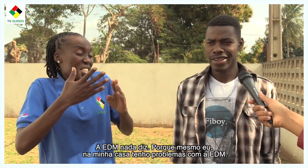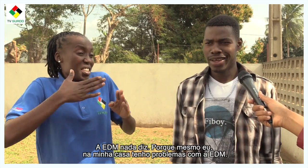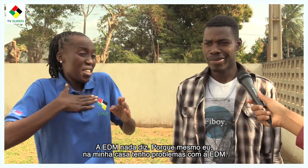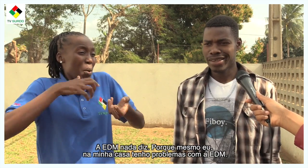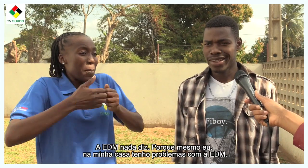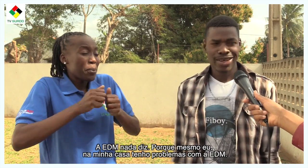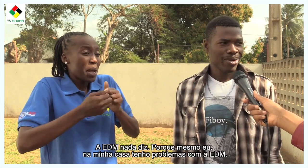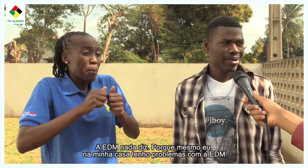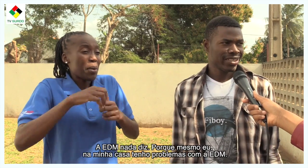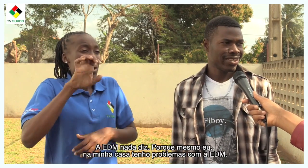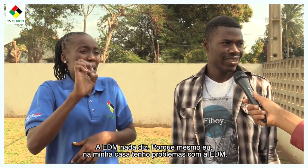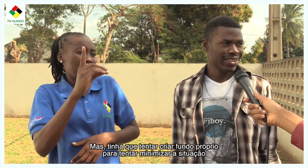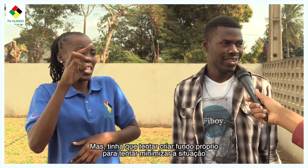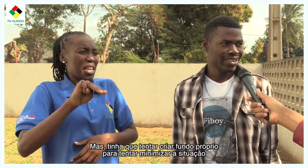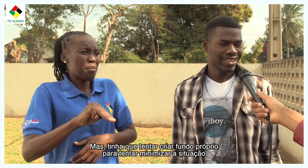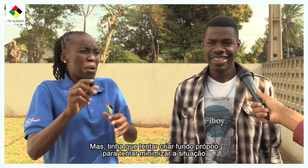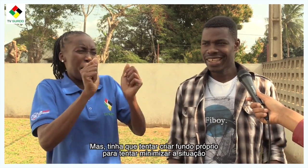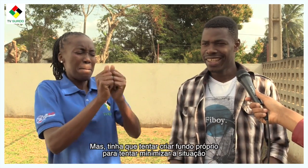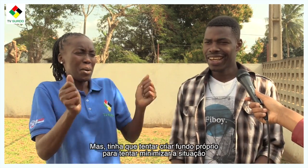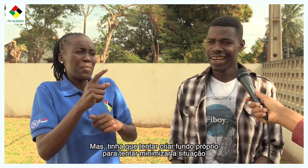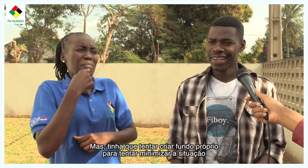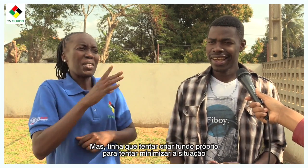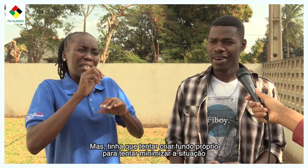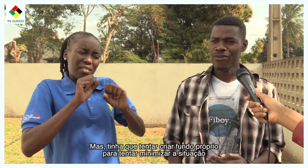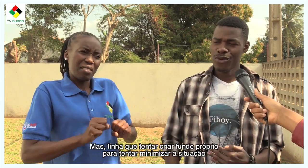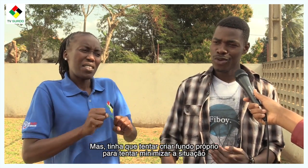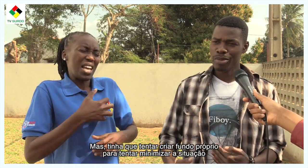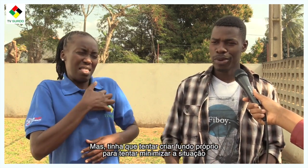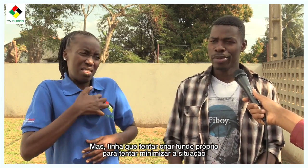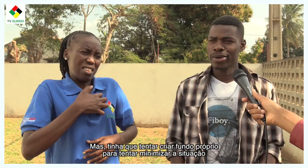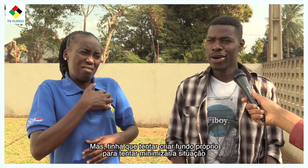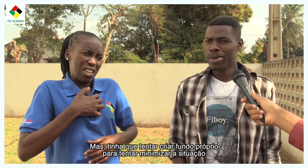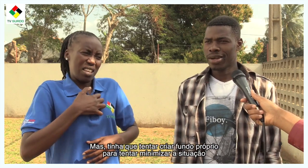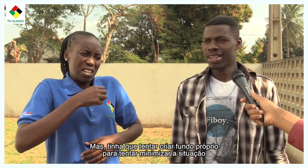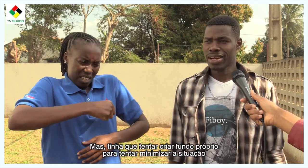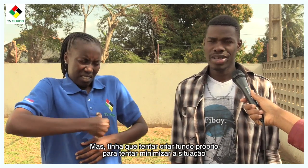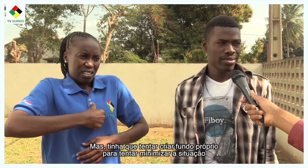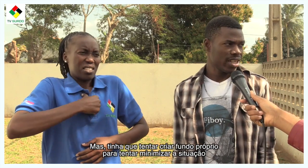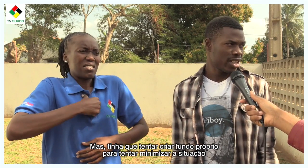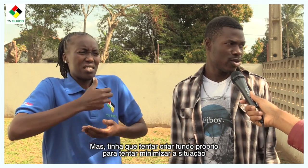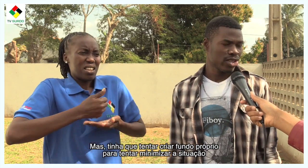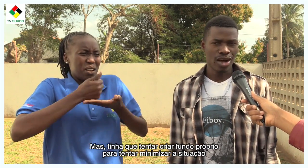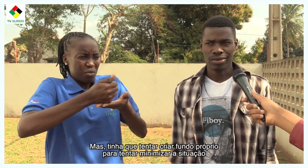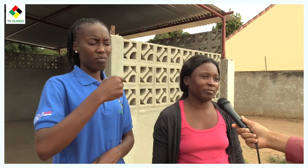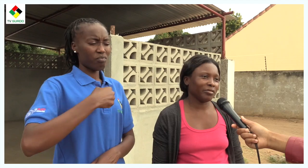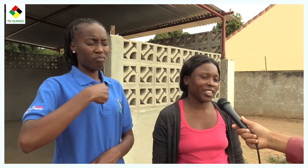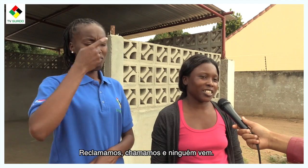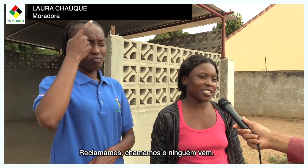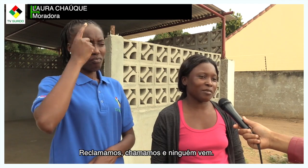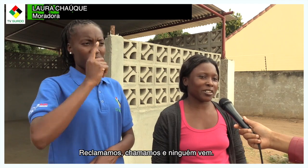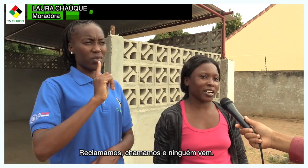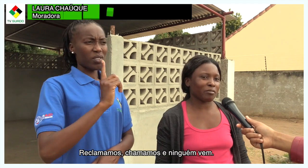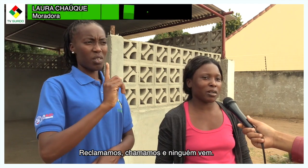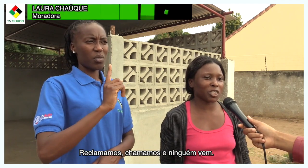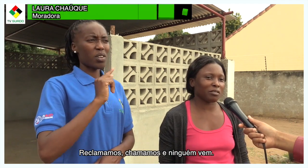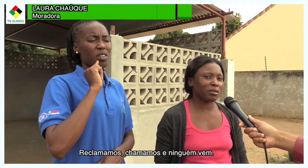problema com EDM mas tinha que tentar criar fundo próprio para tar a minimizar a situação a